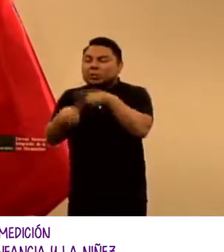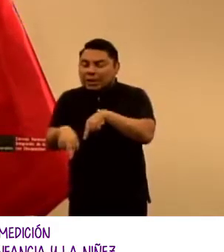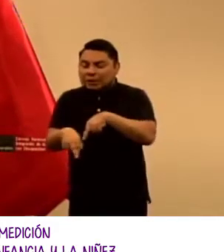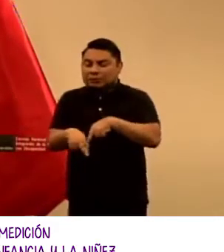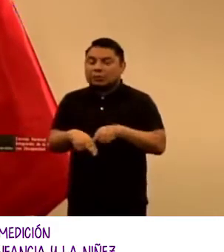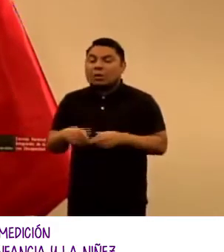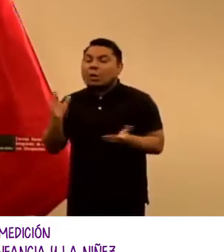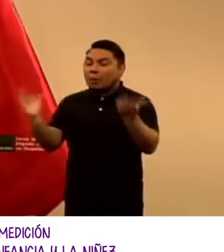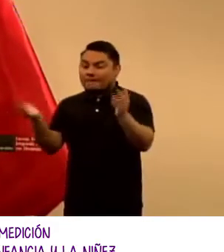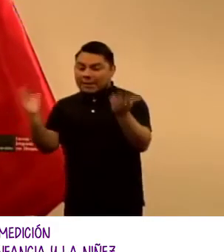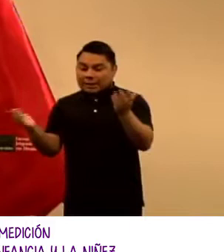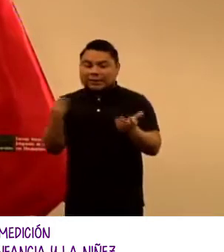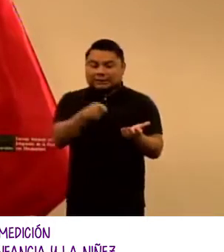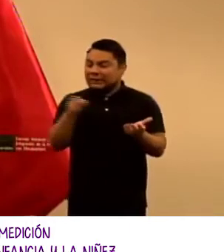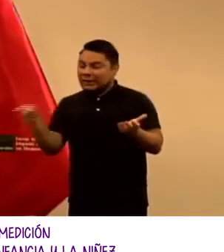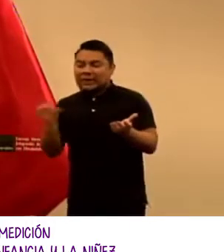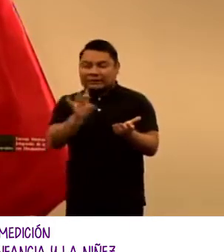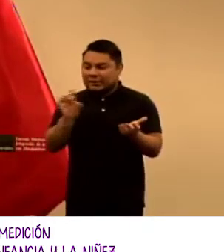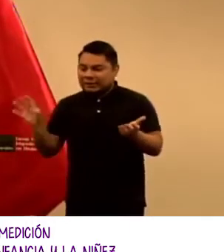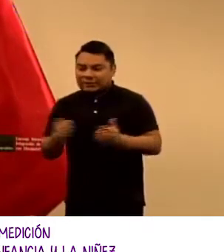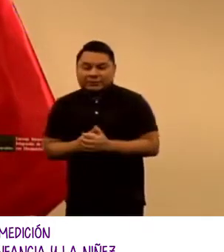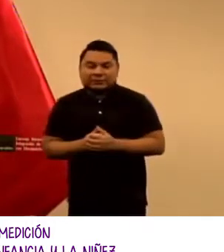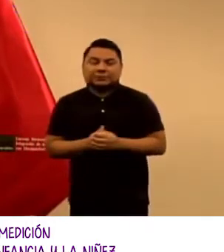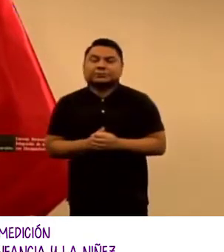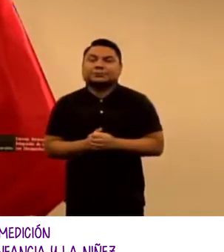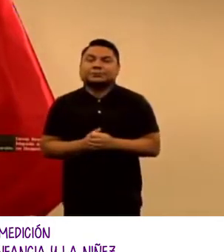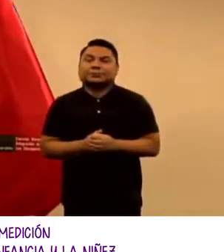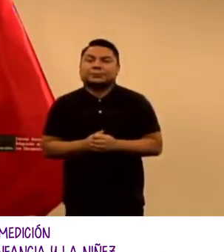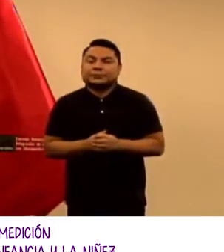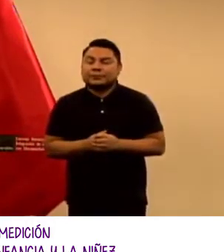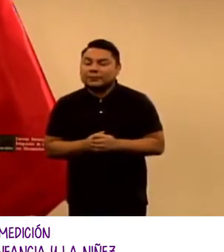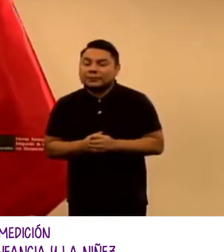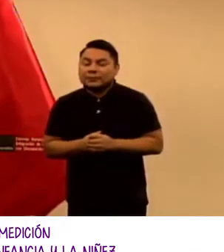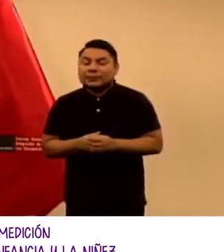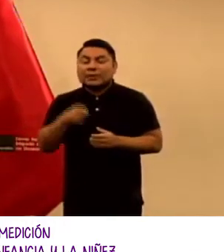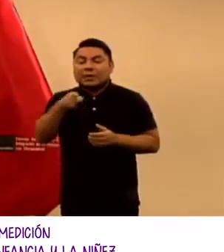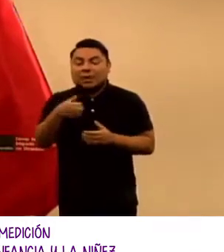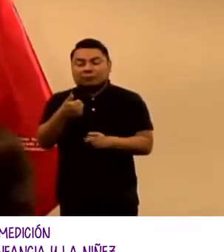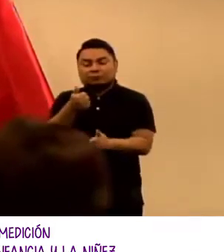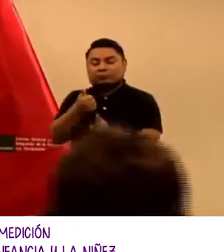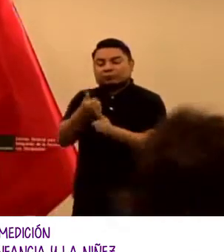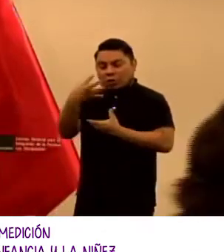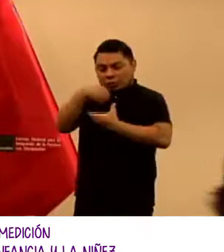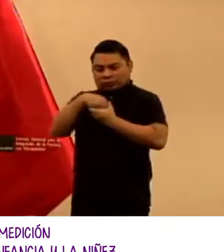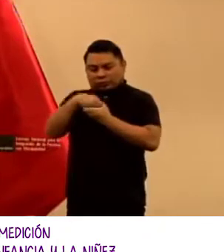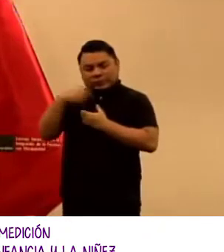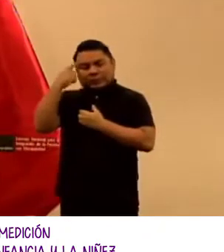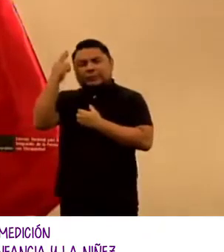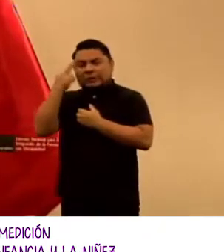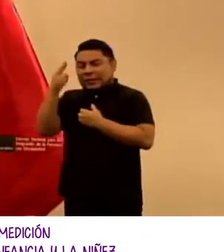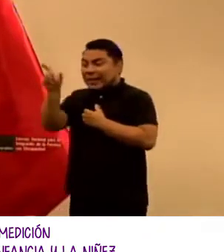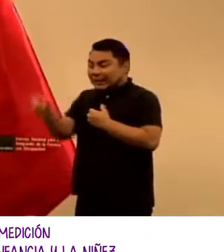tuvimos comparados entre estos diferentes instrumentos. La retroalimentación de las entrevistadoras fue muy importante en